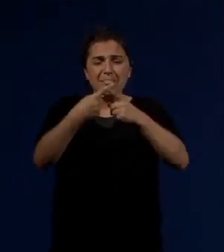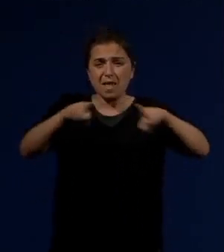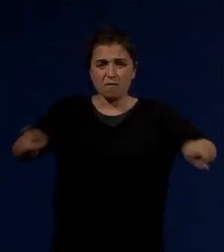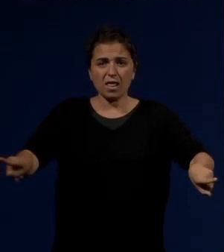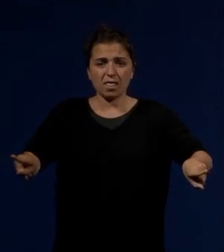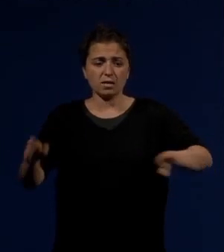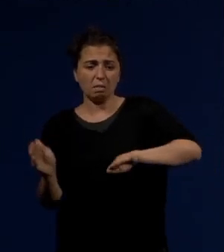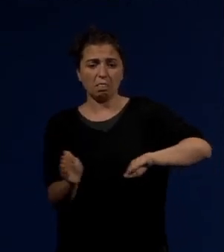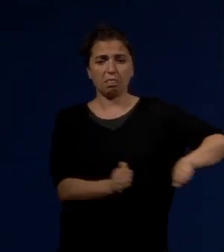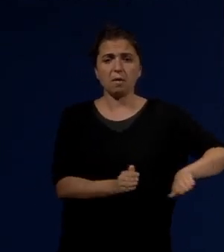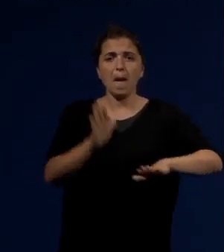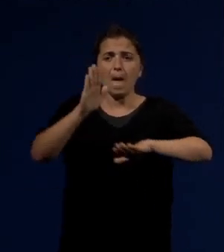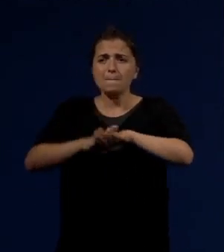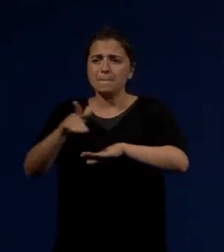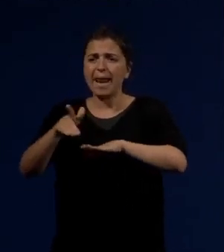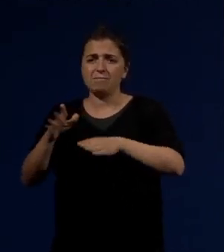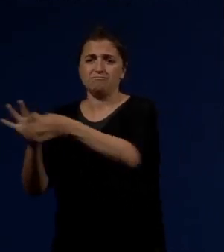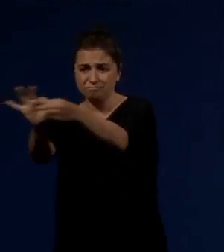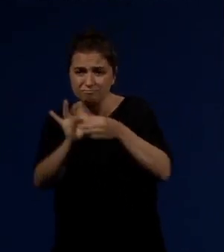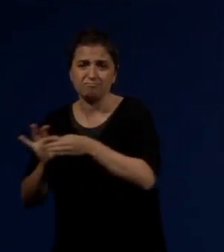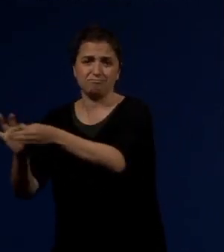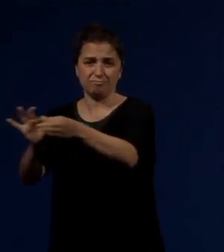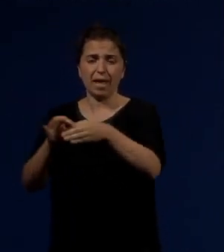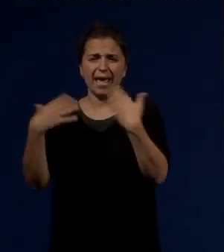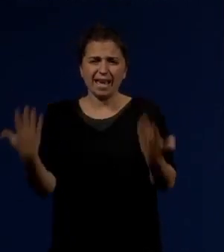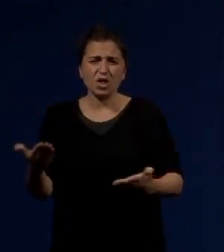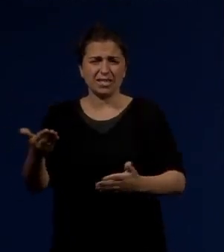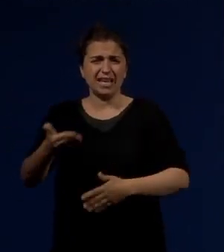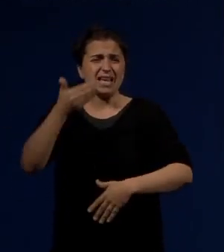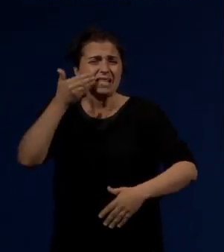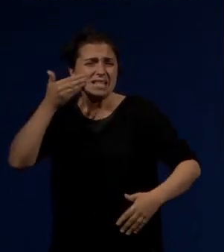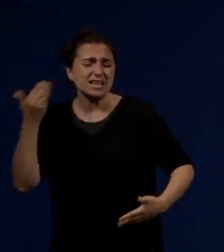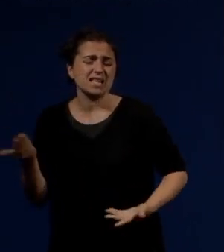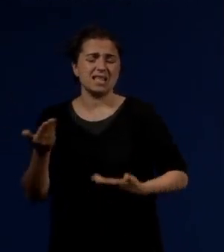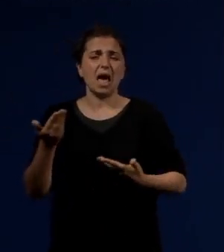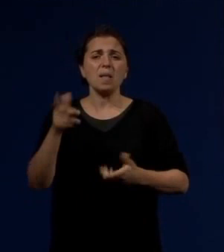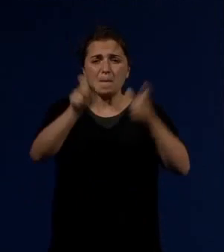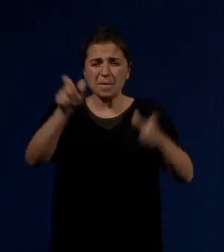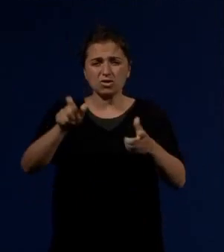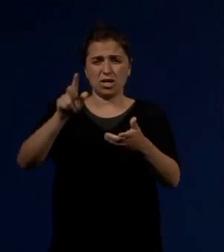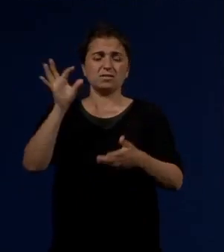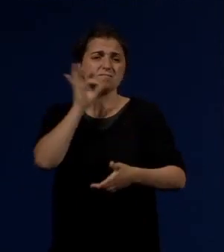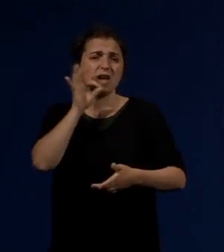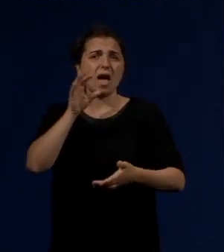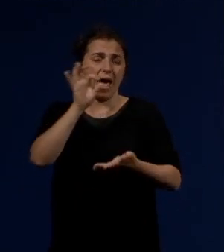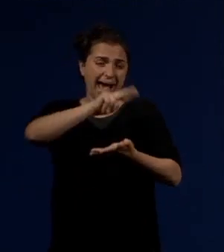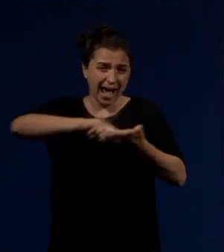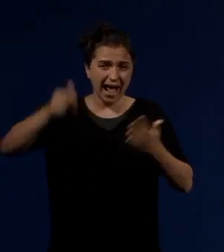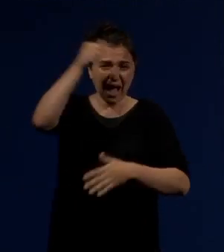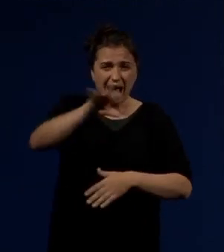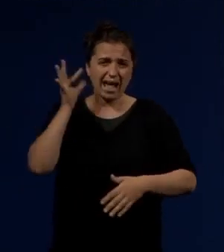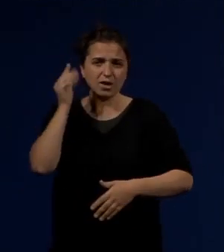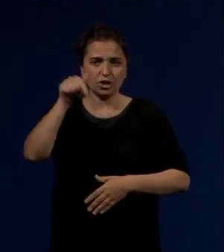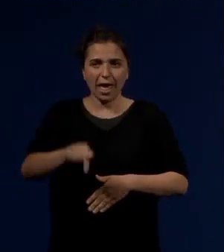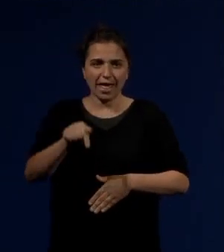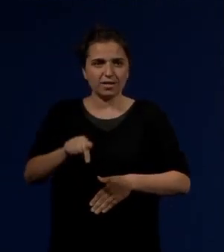para enfatizar todo aquilo no que nos une. Este exercicio de dignidade de milleiros de galegas e galegas estou convencido de que marcará un